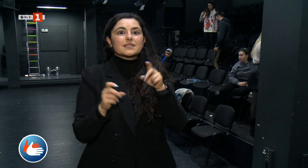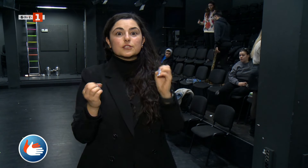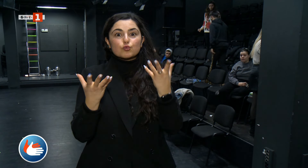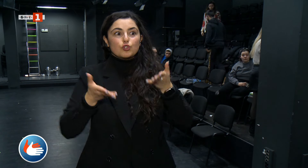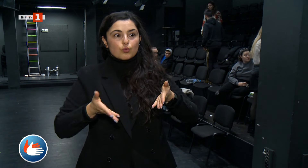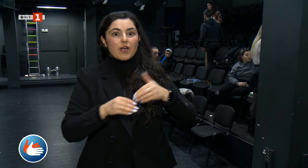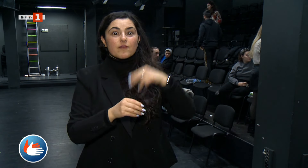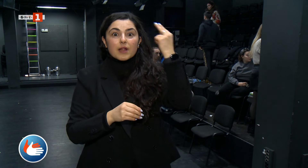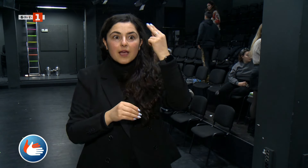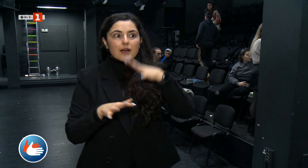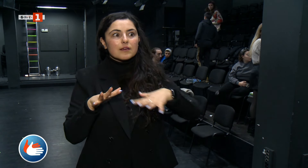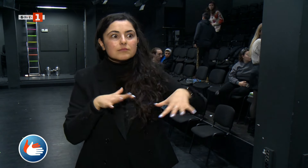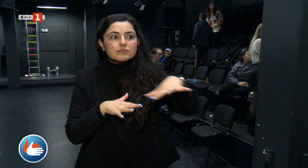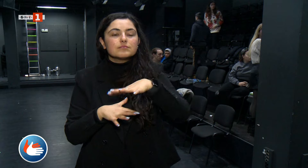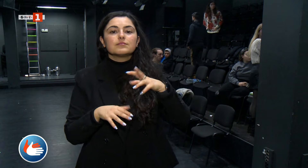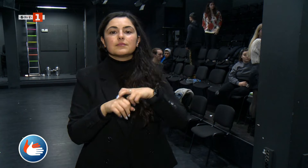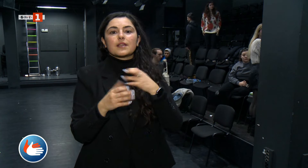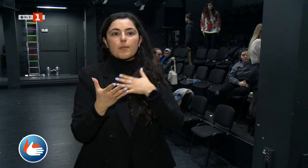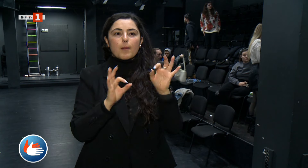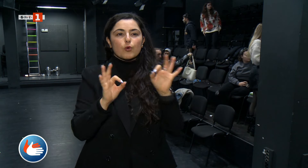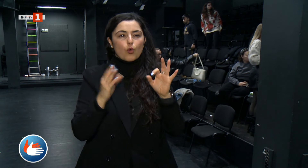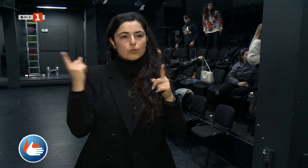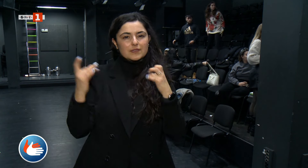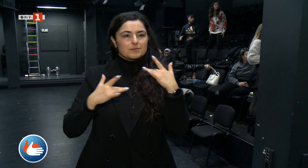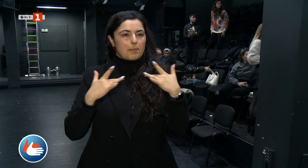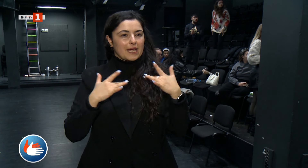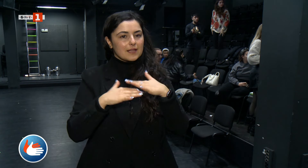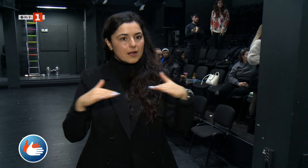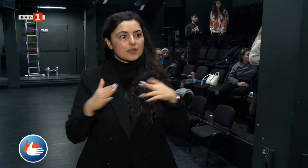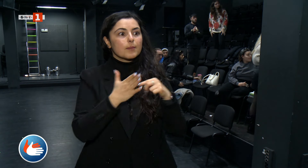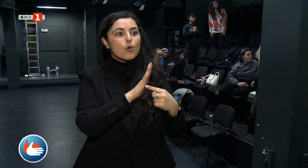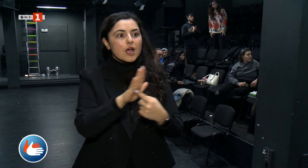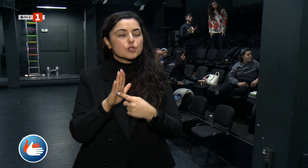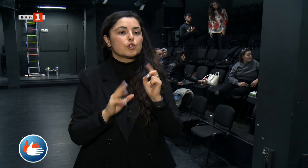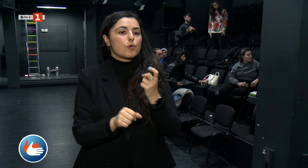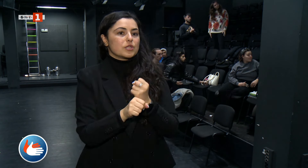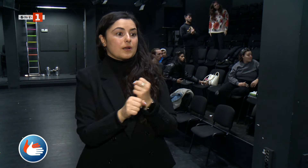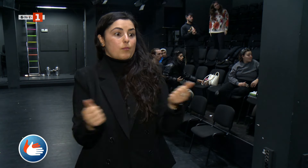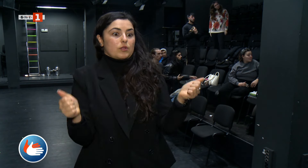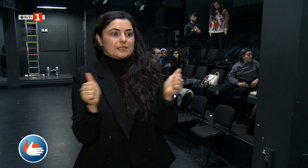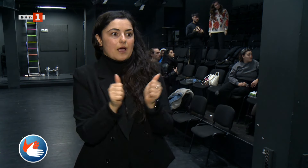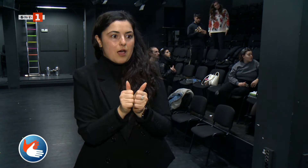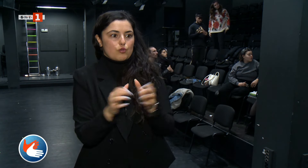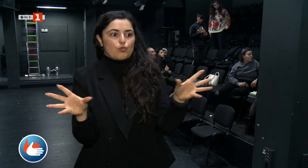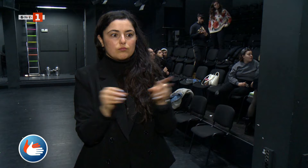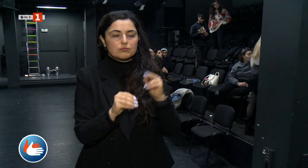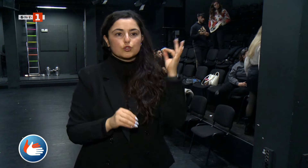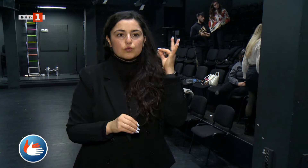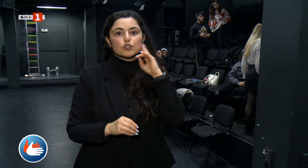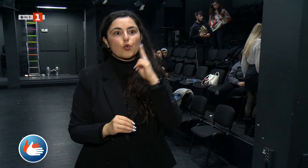Много бих искала да започнат да се случват и тук в България подобни спектакли на сцена, за да покажем, че чуващи и глухи можем да